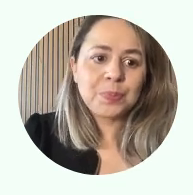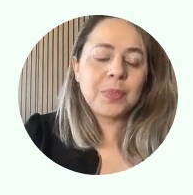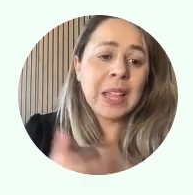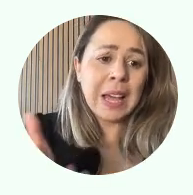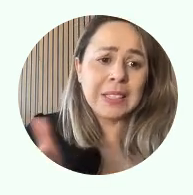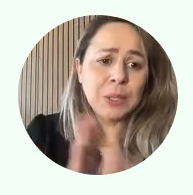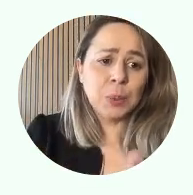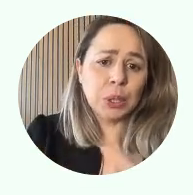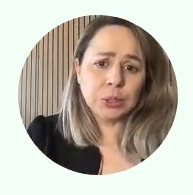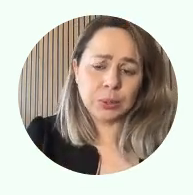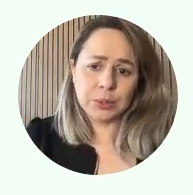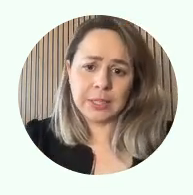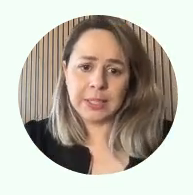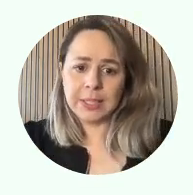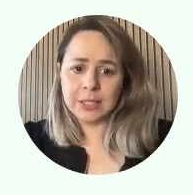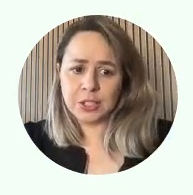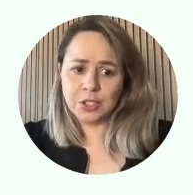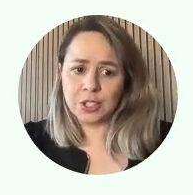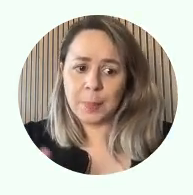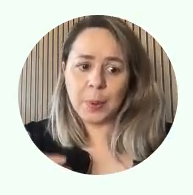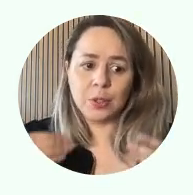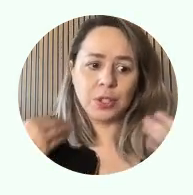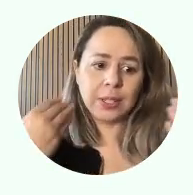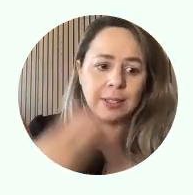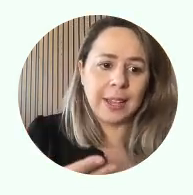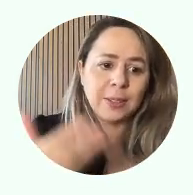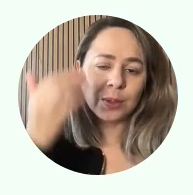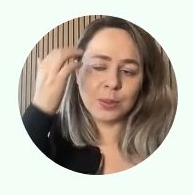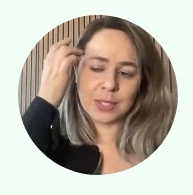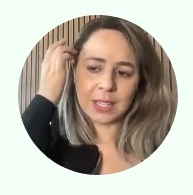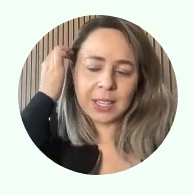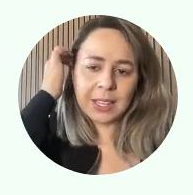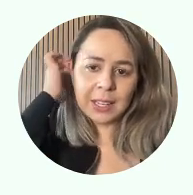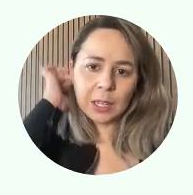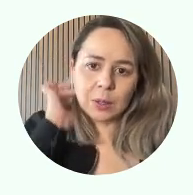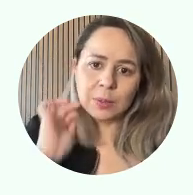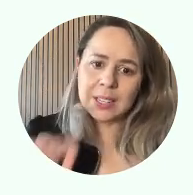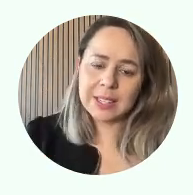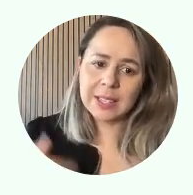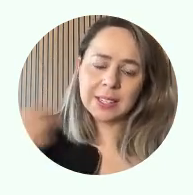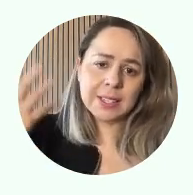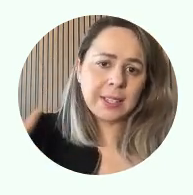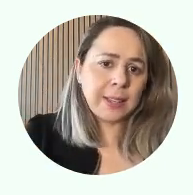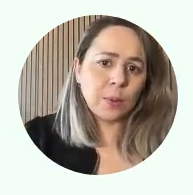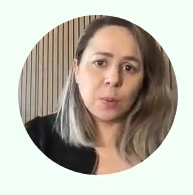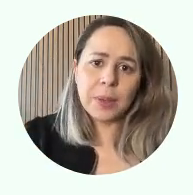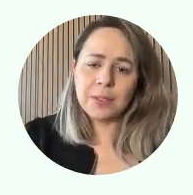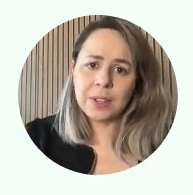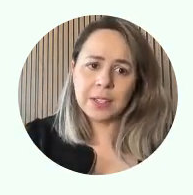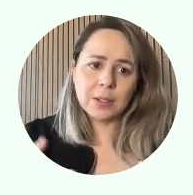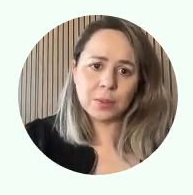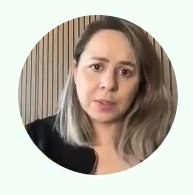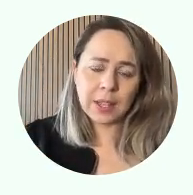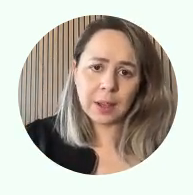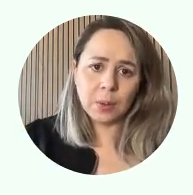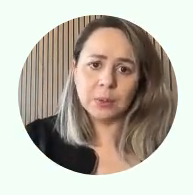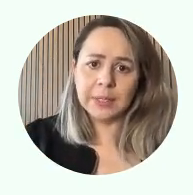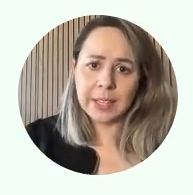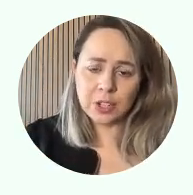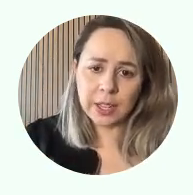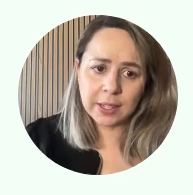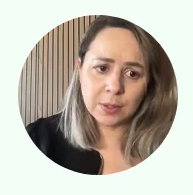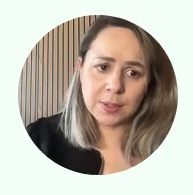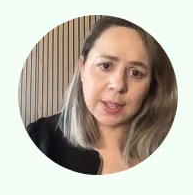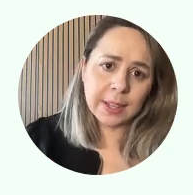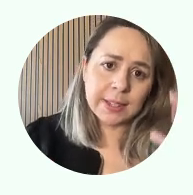Aqui o outro que a gente já pode tentar introduzir com que essa criança tenha alguma referência social,